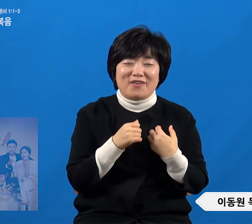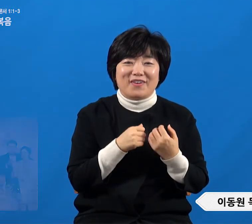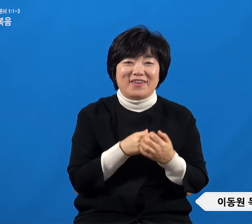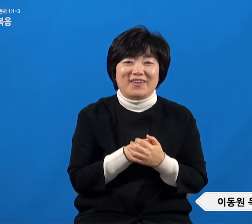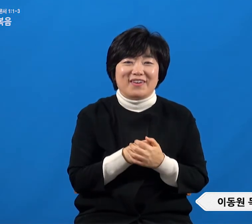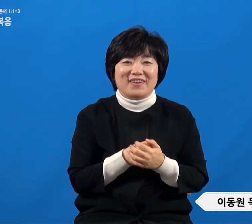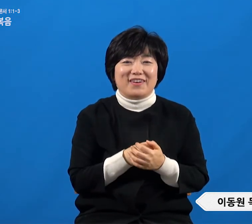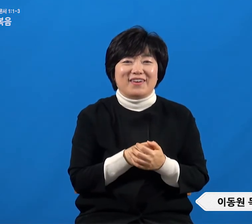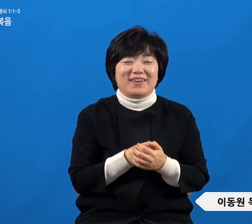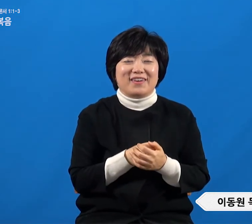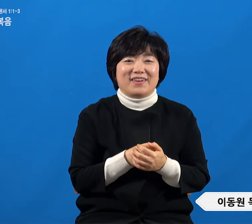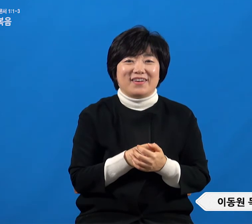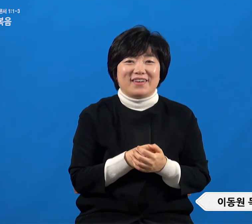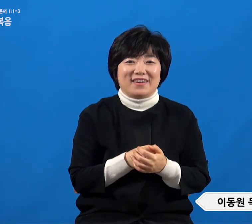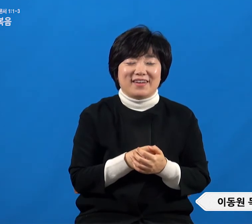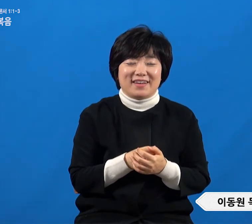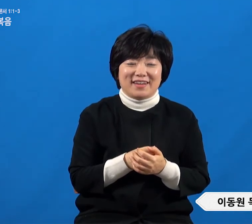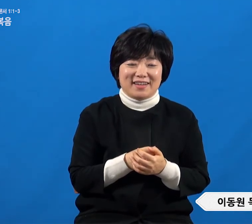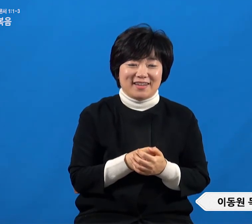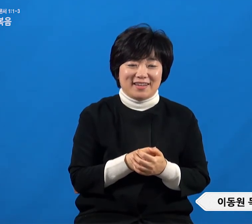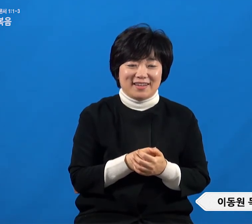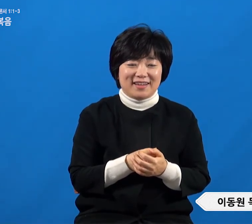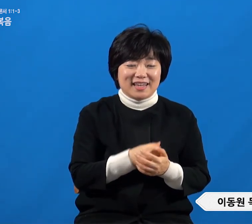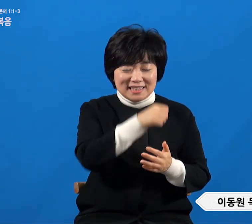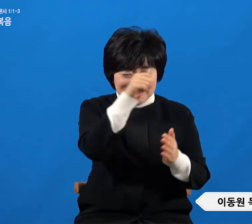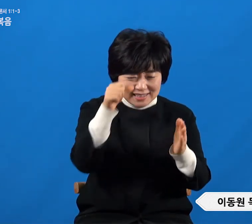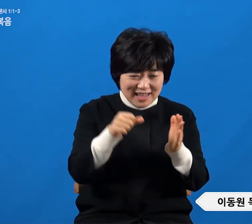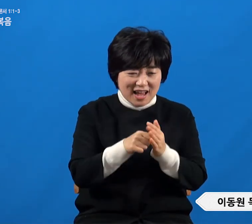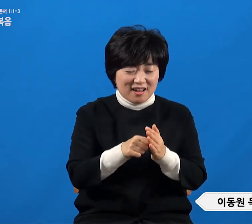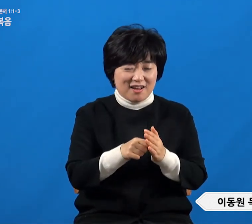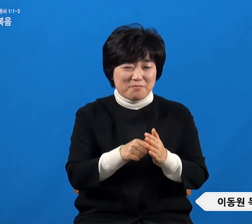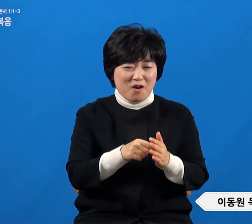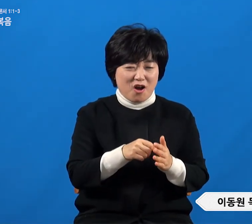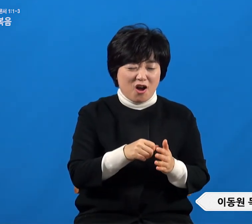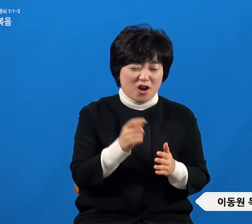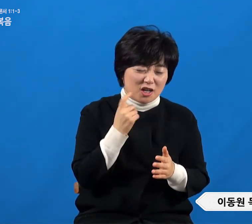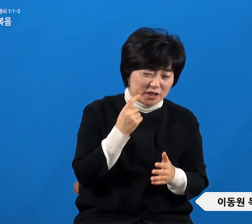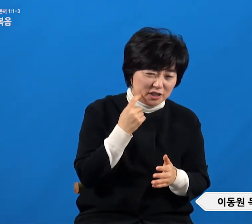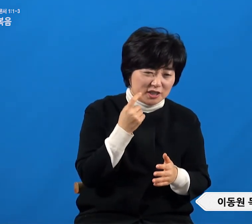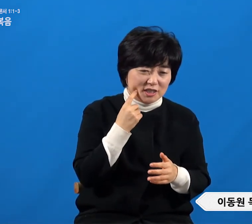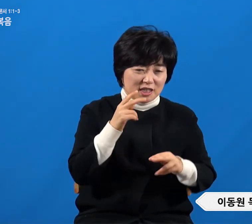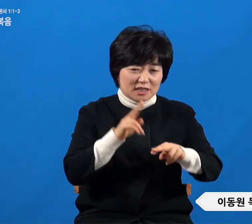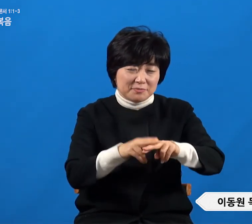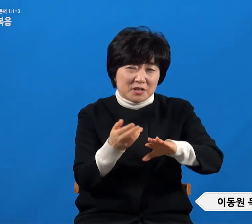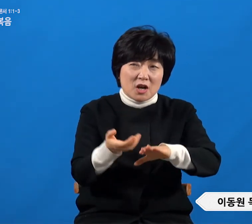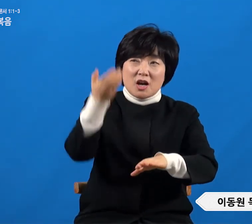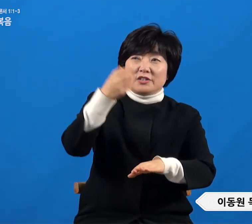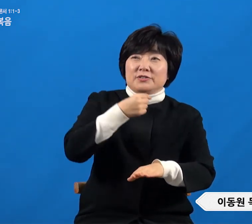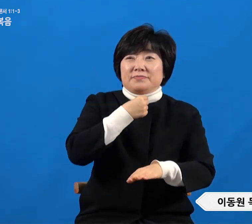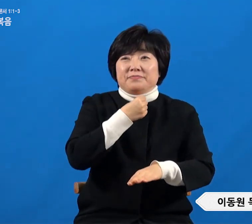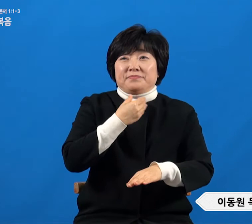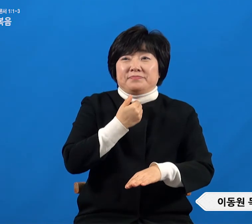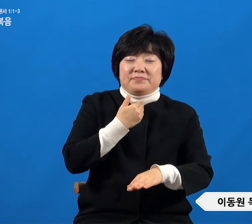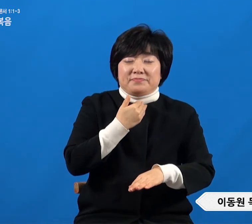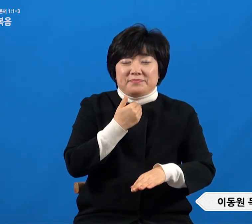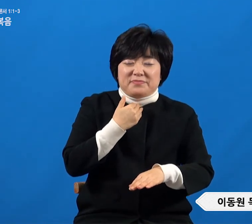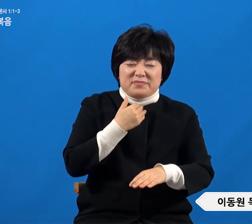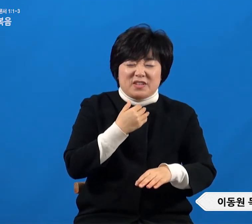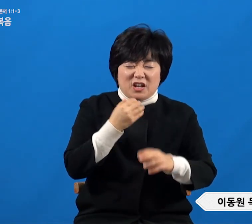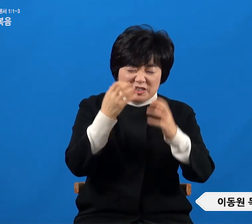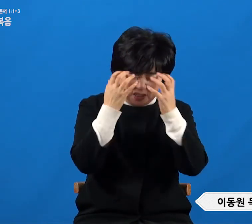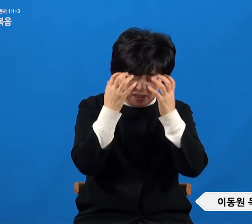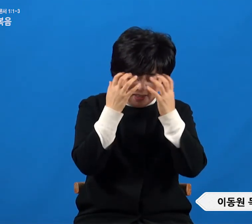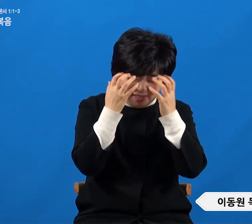네. 중산층 인생들의 허세와 실상, 신분 상승에 대한 끈끈한 욕구로서